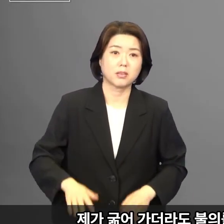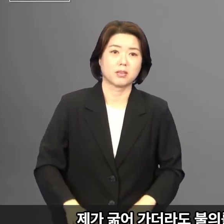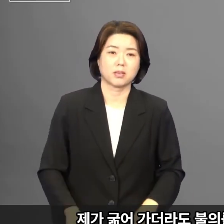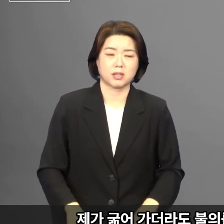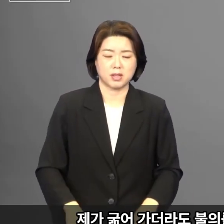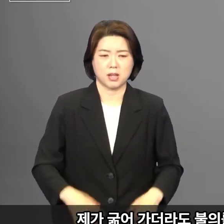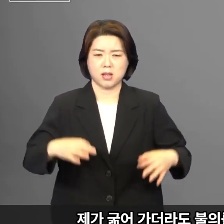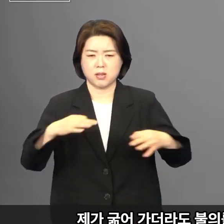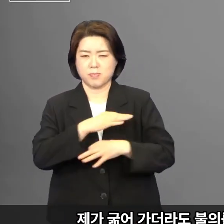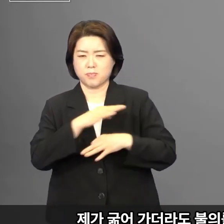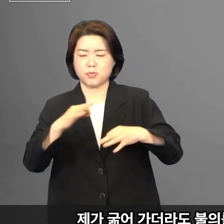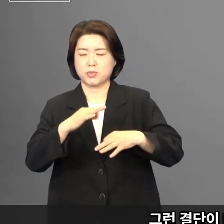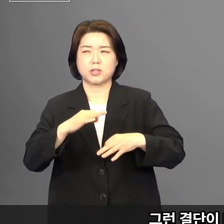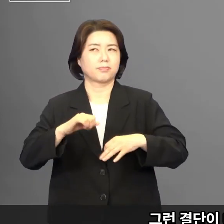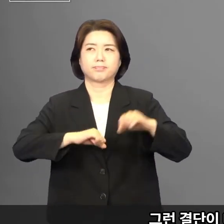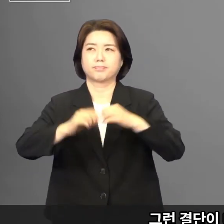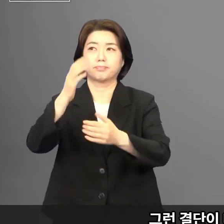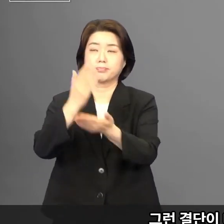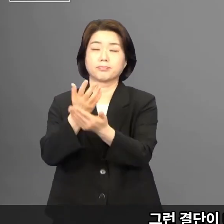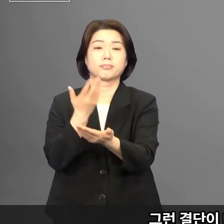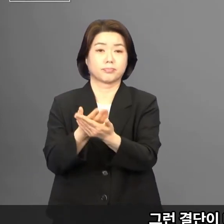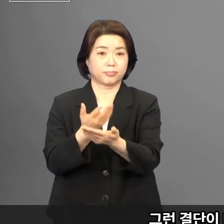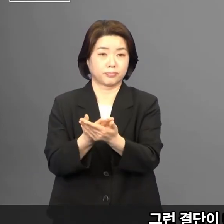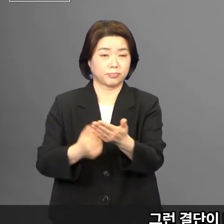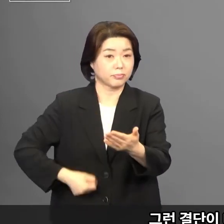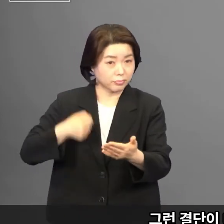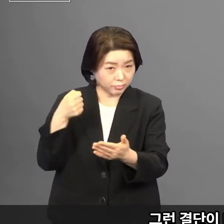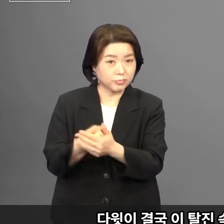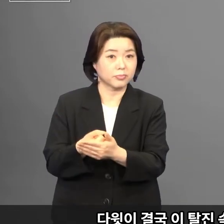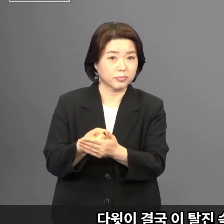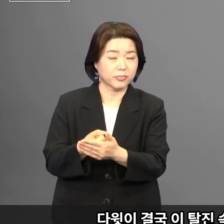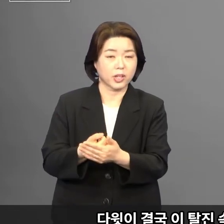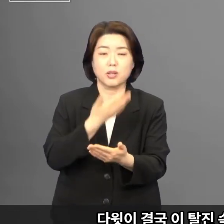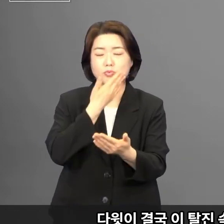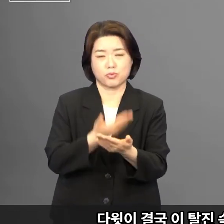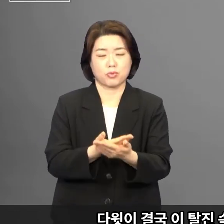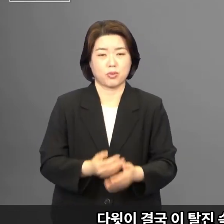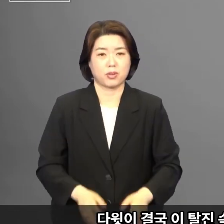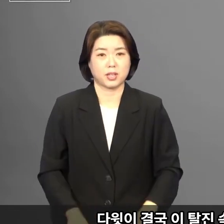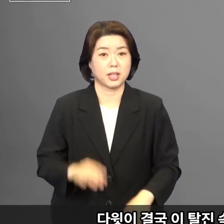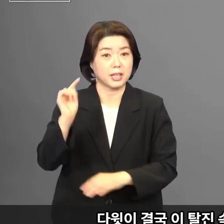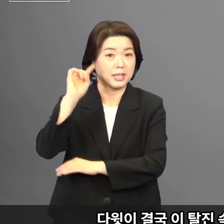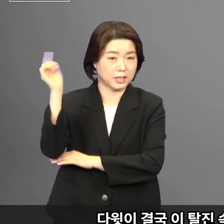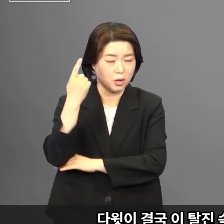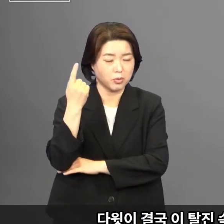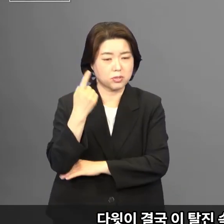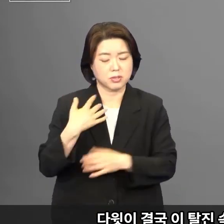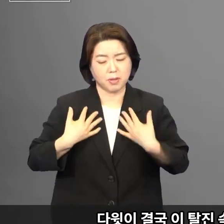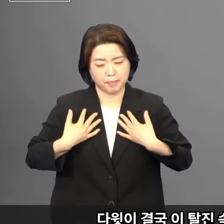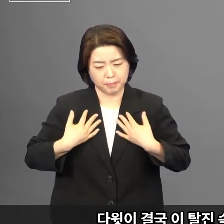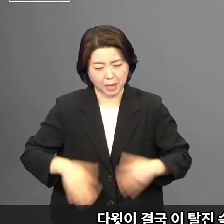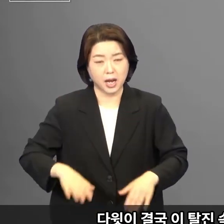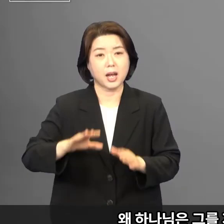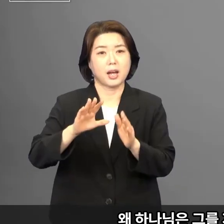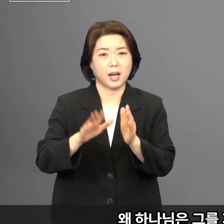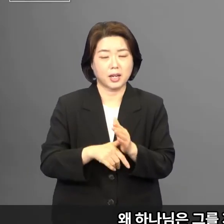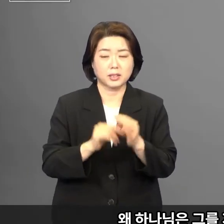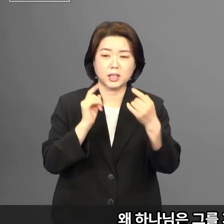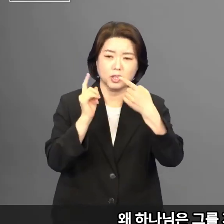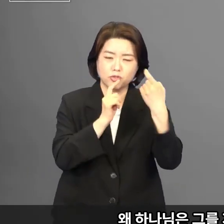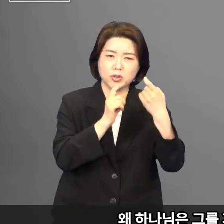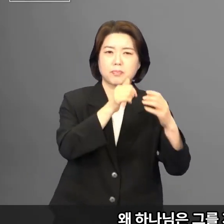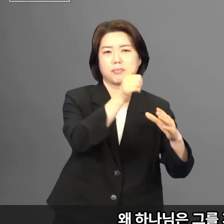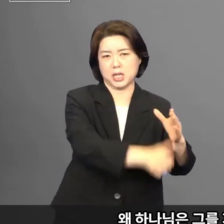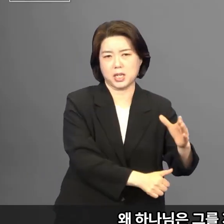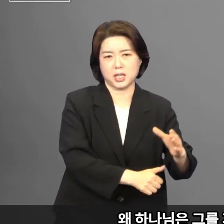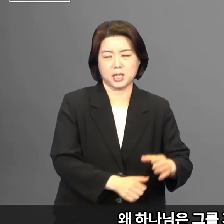불의를 행하는 일을 하지 않겠습니다. 그런 결단이 너무 중요한 거예요. 다윗이 결국 이 탈진 속에 유혹에 넘어가게 됩니다. 왜